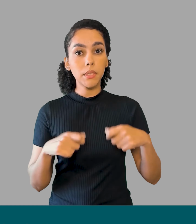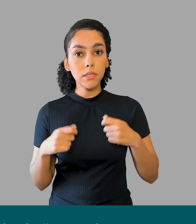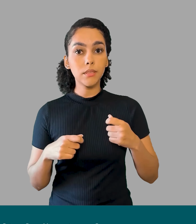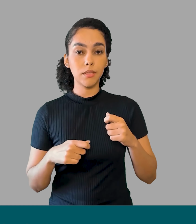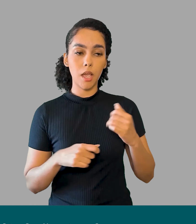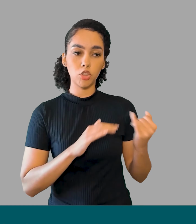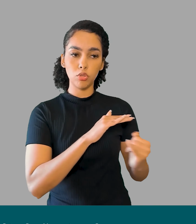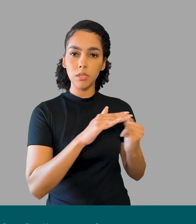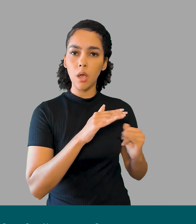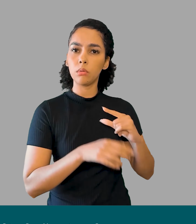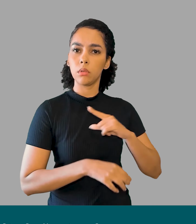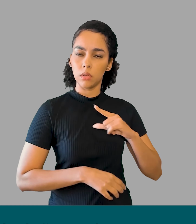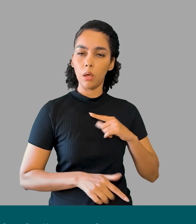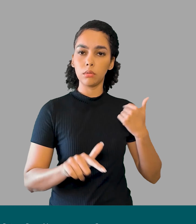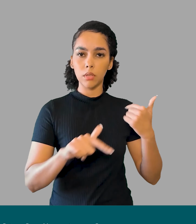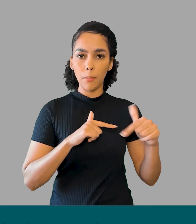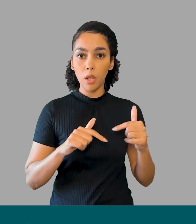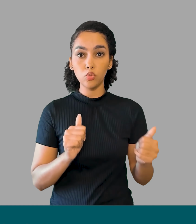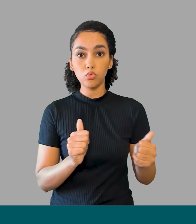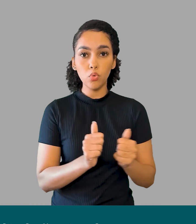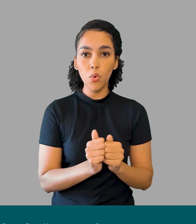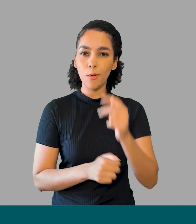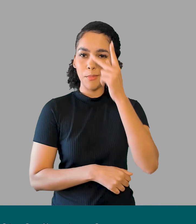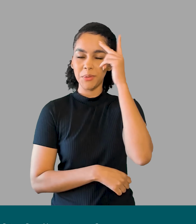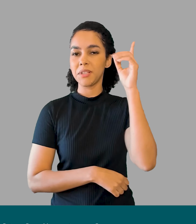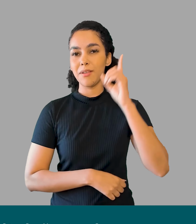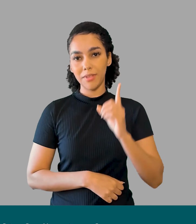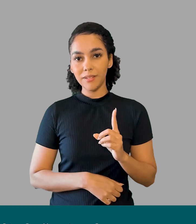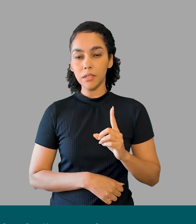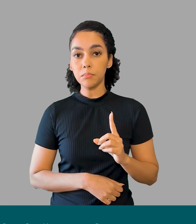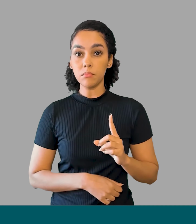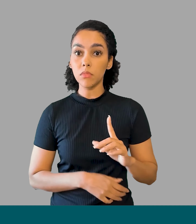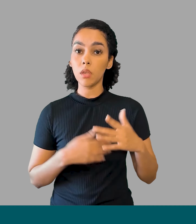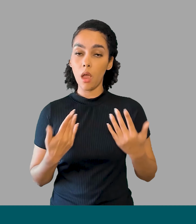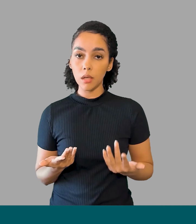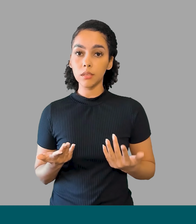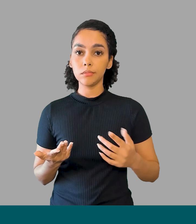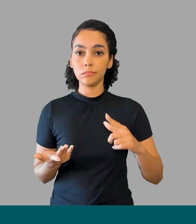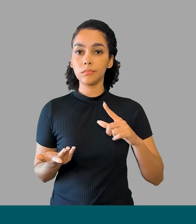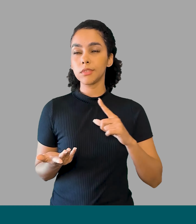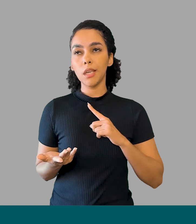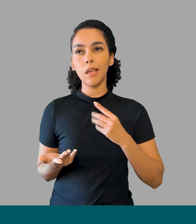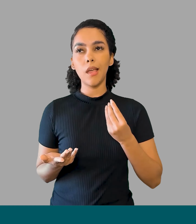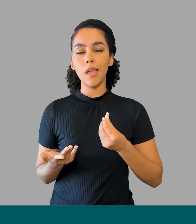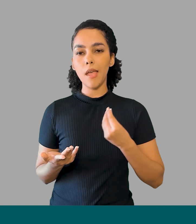instituição tenha um trabalho com pessoas com deficiência. E vai ter